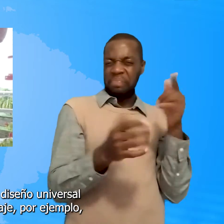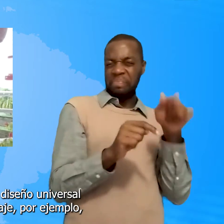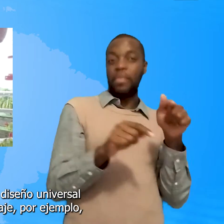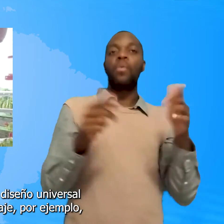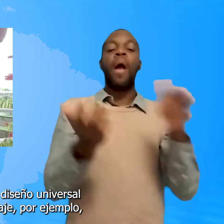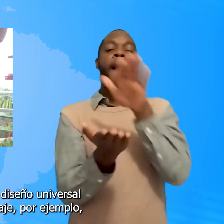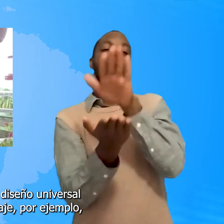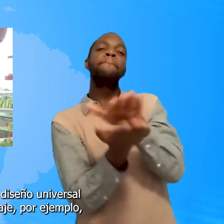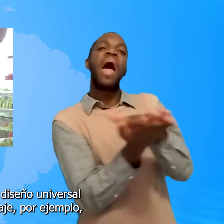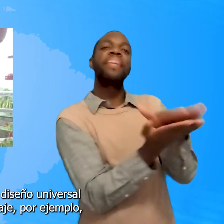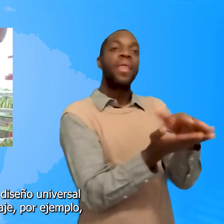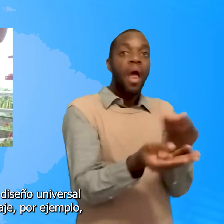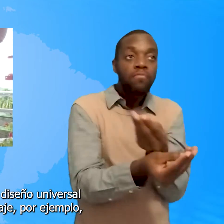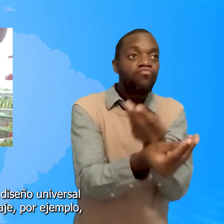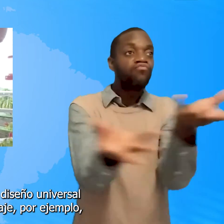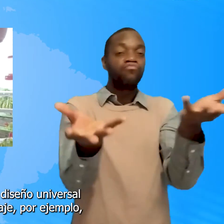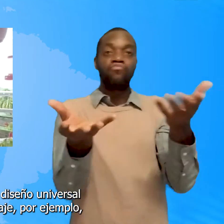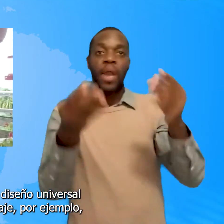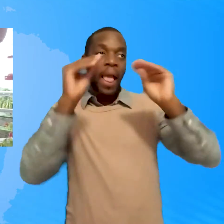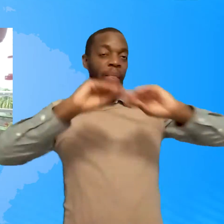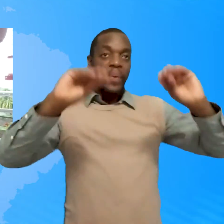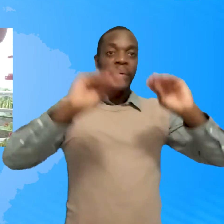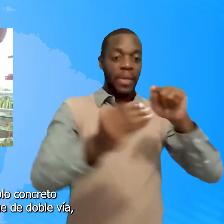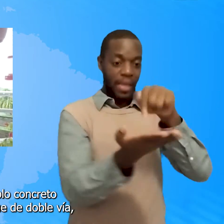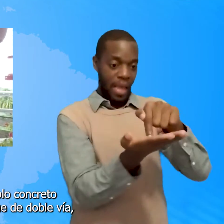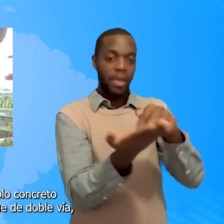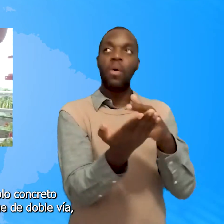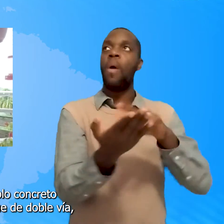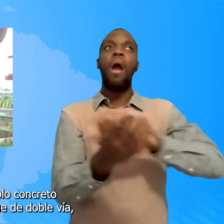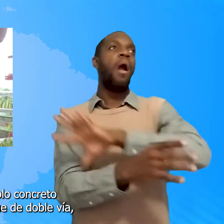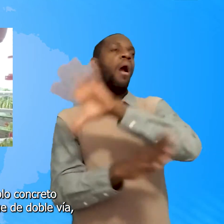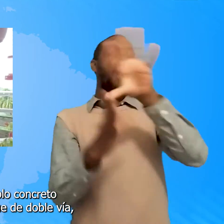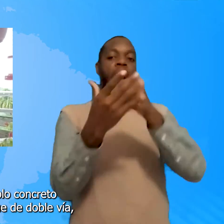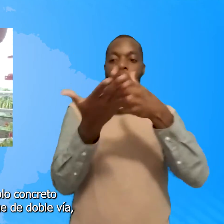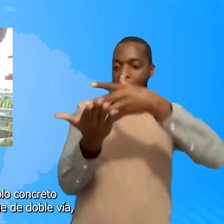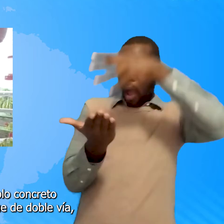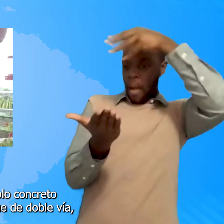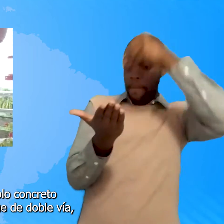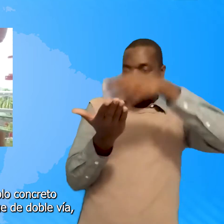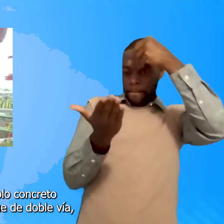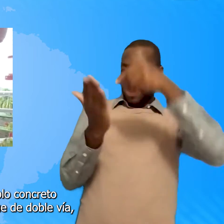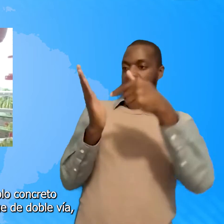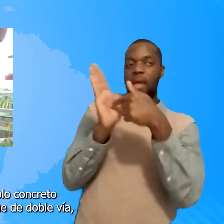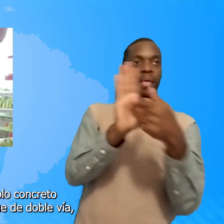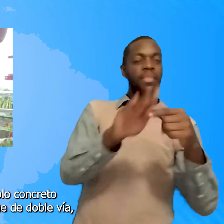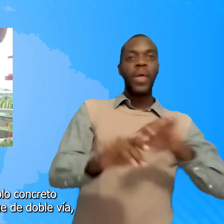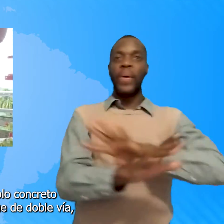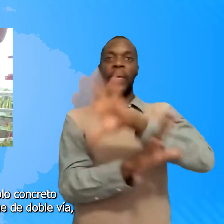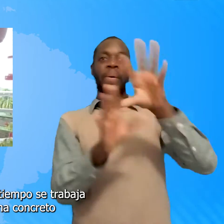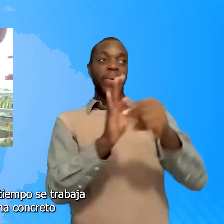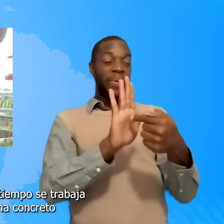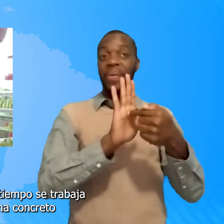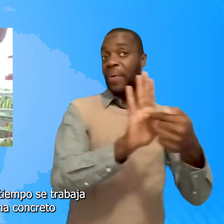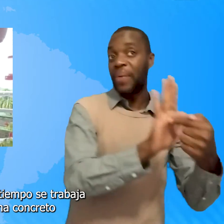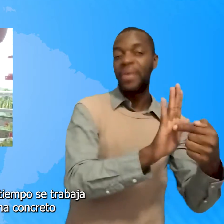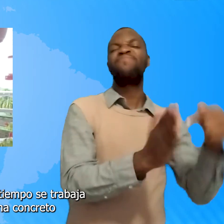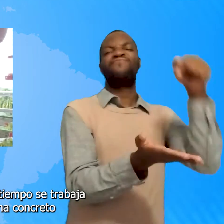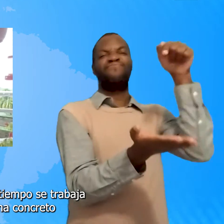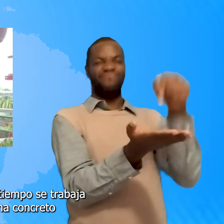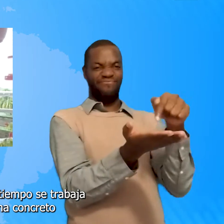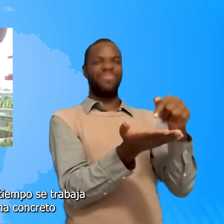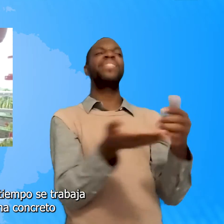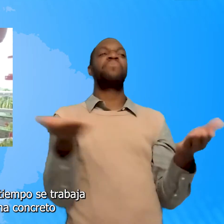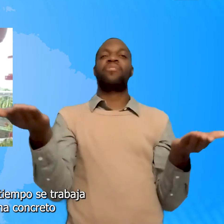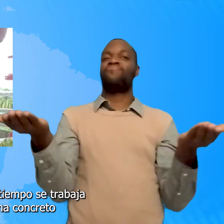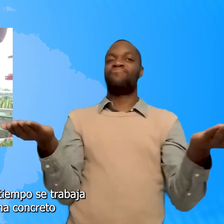diseño universal para el aprendizaje, por ejemplo, es un ejemplo concreto de este enfoque de doble vía, porque al mismo